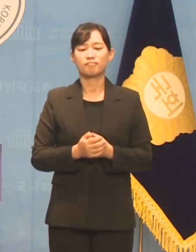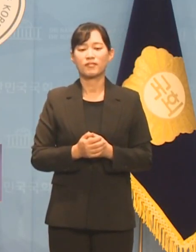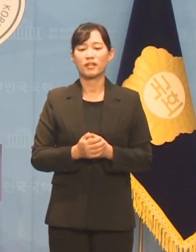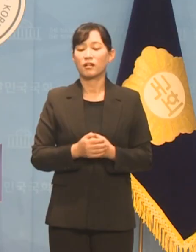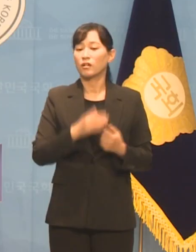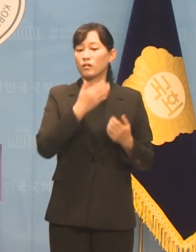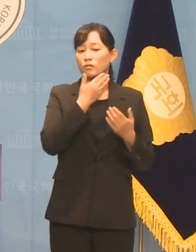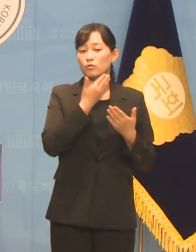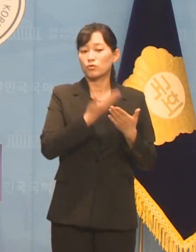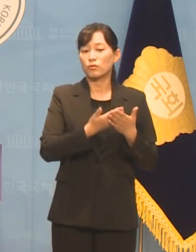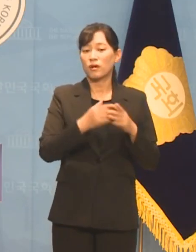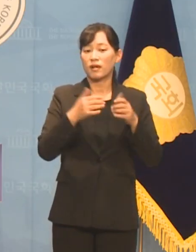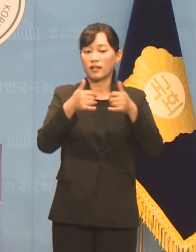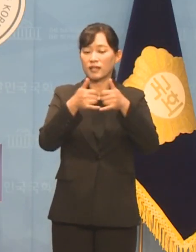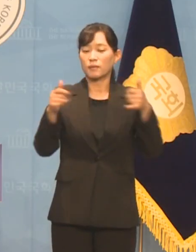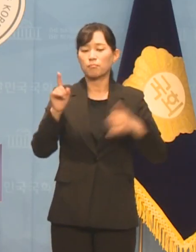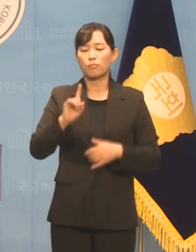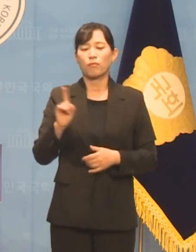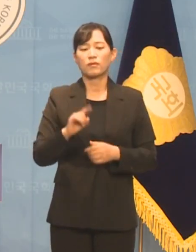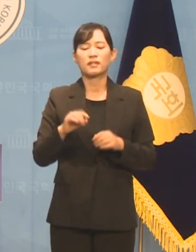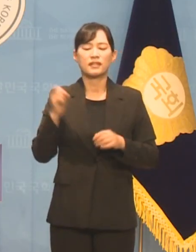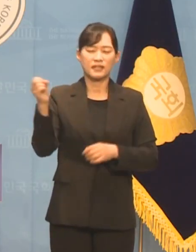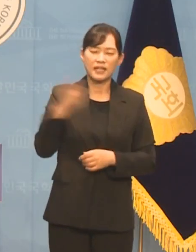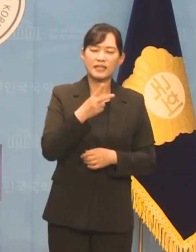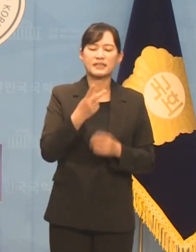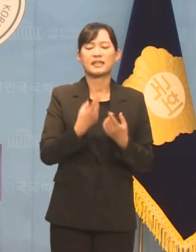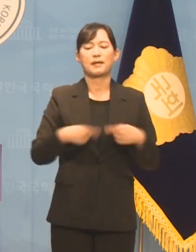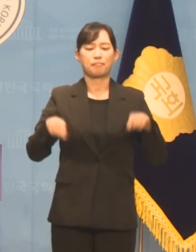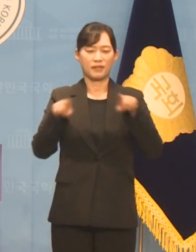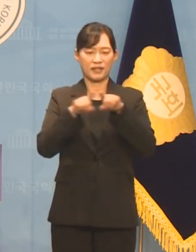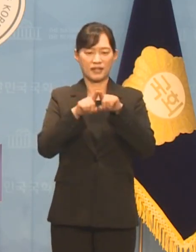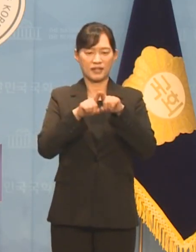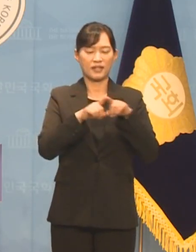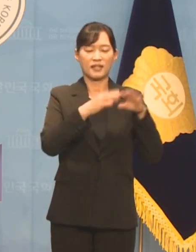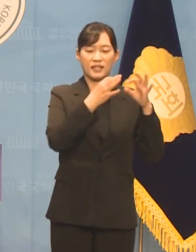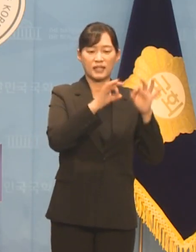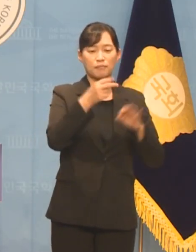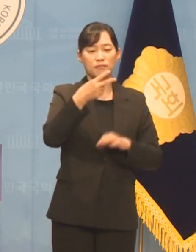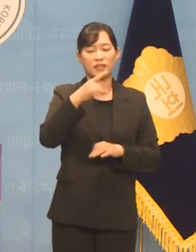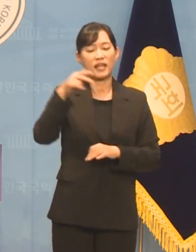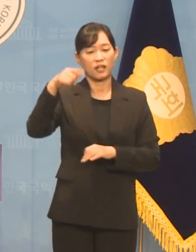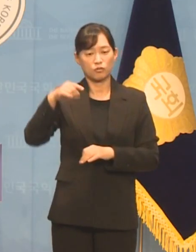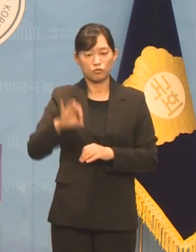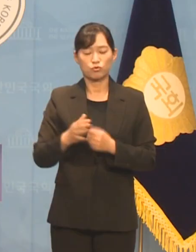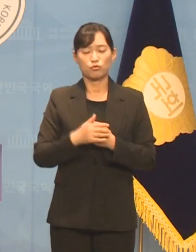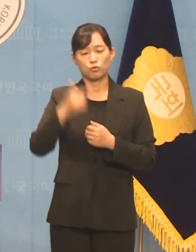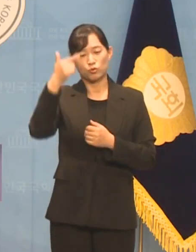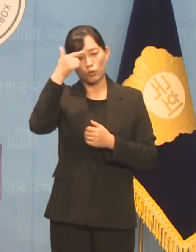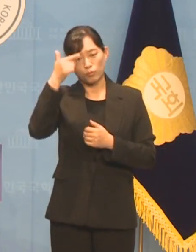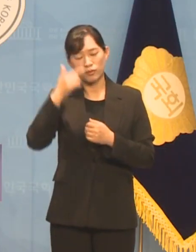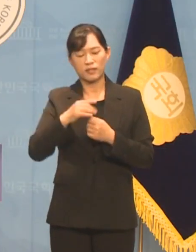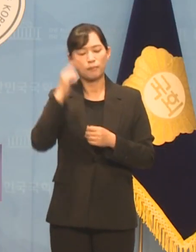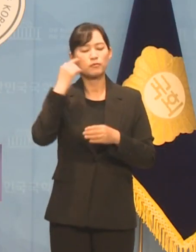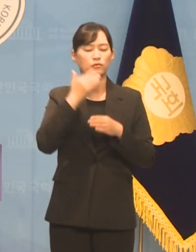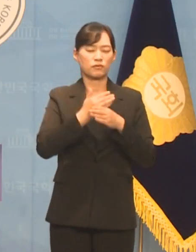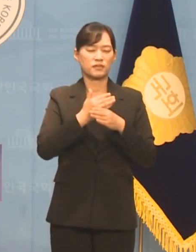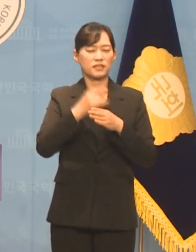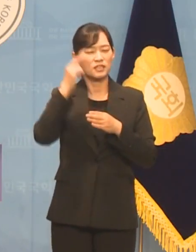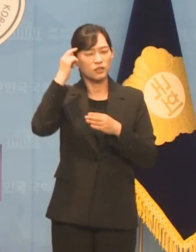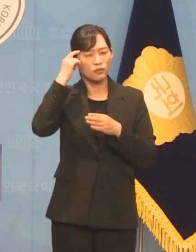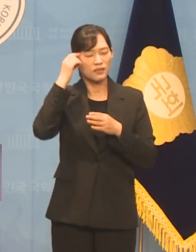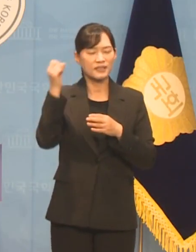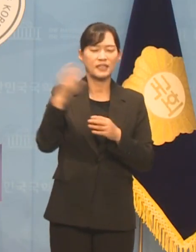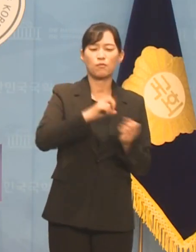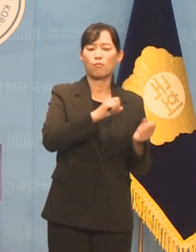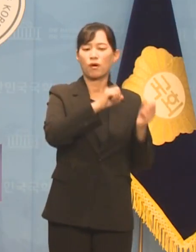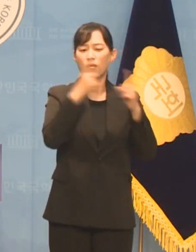메인 슬로건은 다시 함께입니다. 김대중, 노무현, 문재인 정부의 민주주의 정신을 다시 회복하고